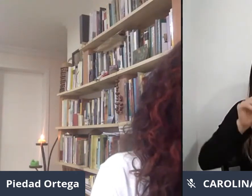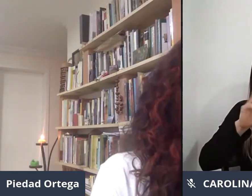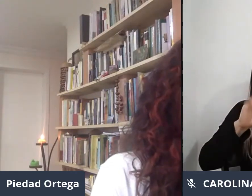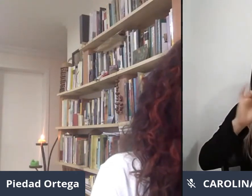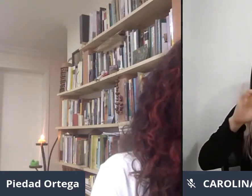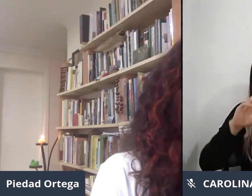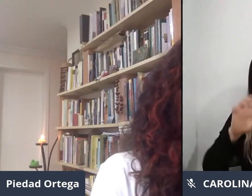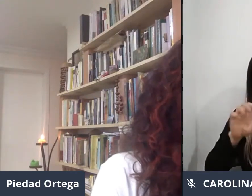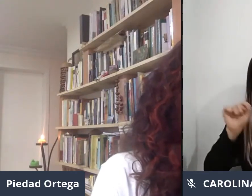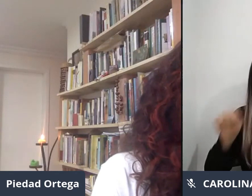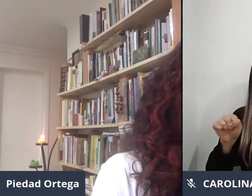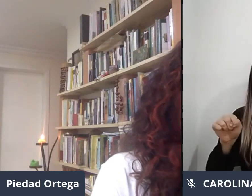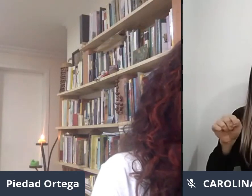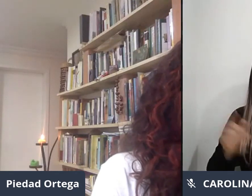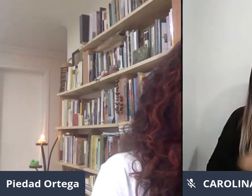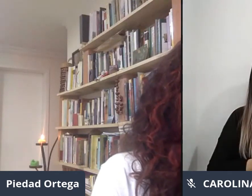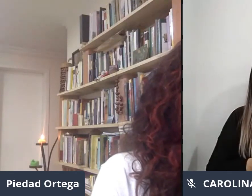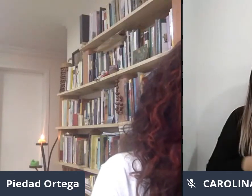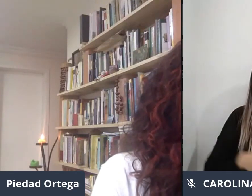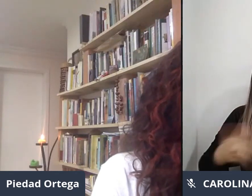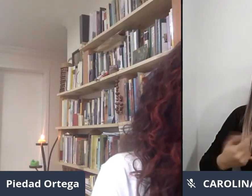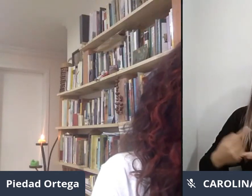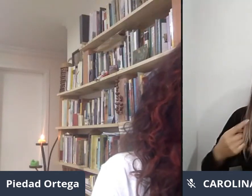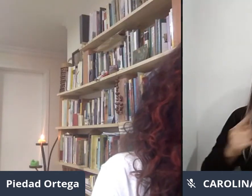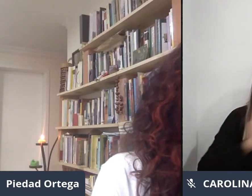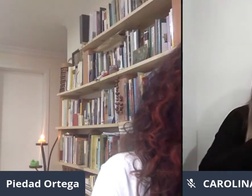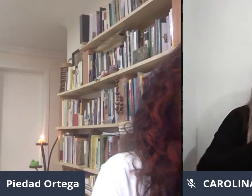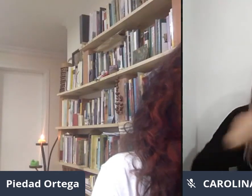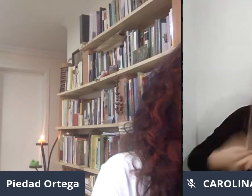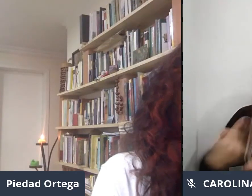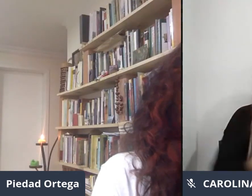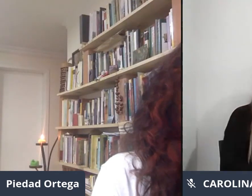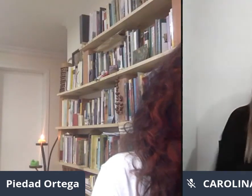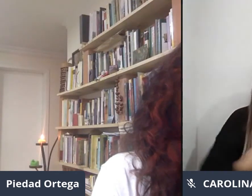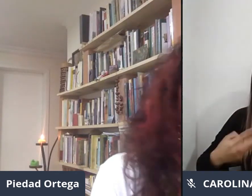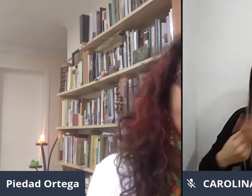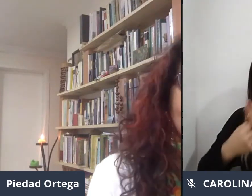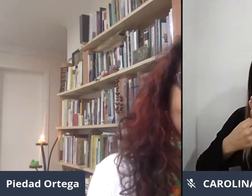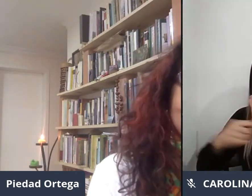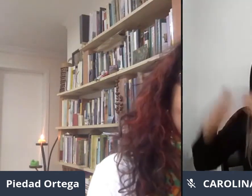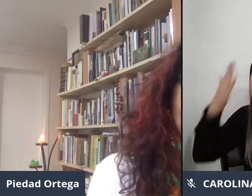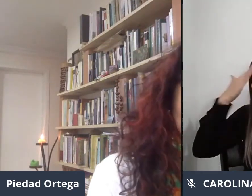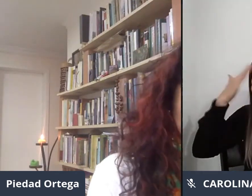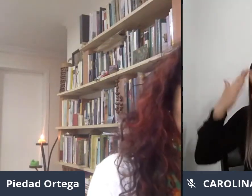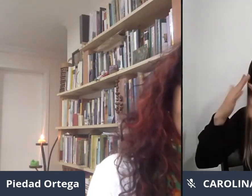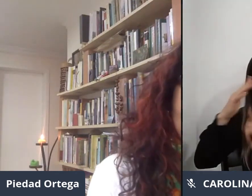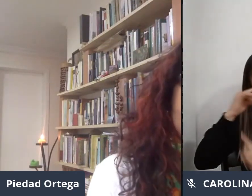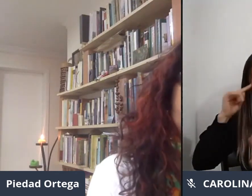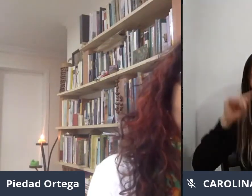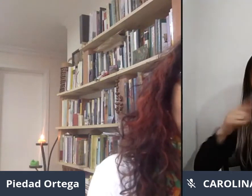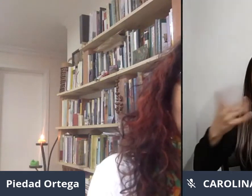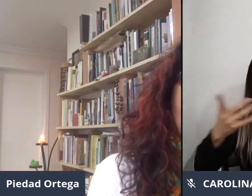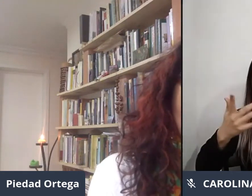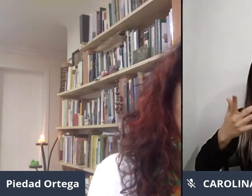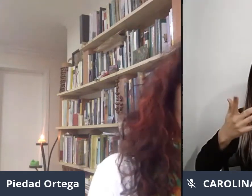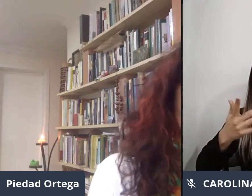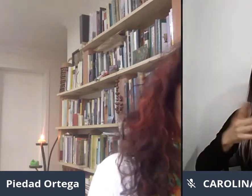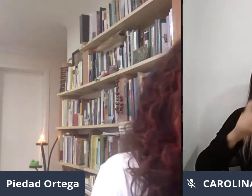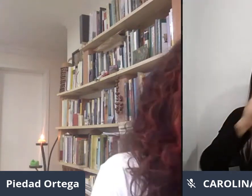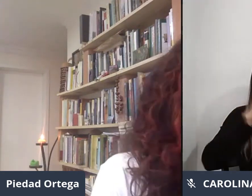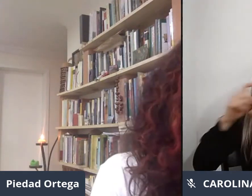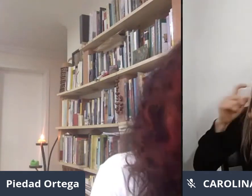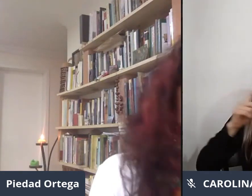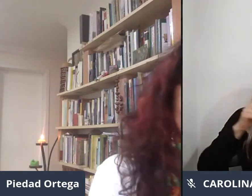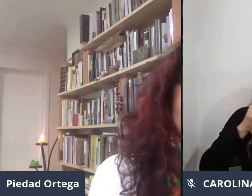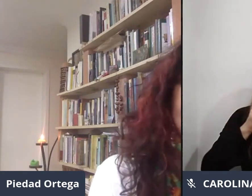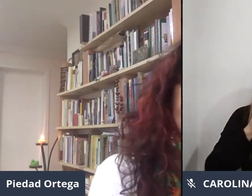de saberes como palabras deliberantes y protectoras. Y aquí entonces también retomar a